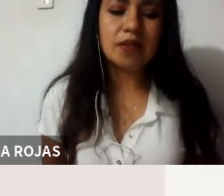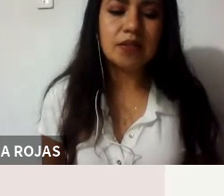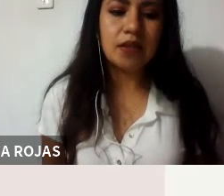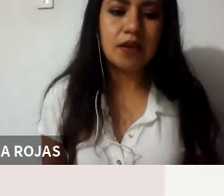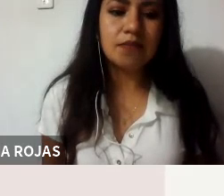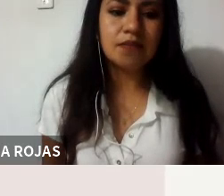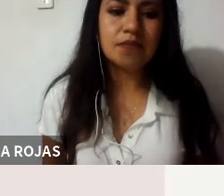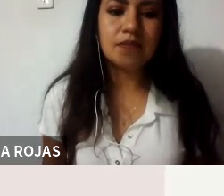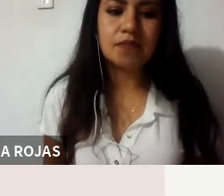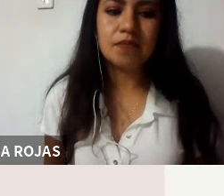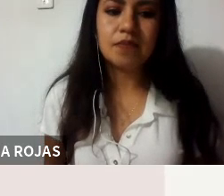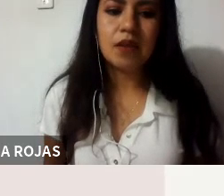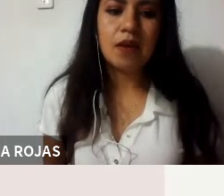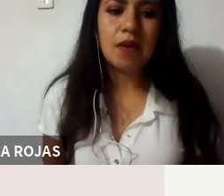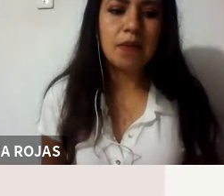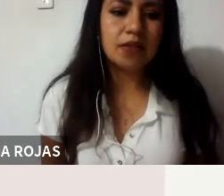Pastilla,